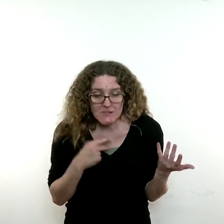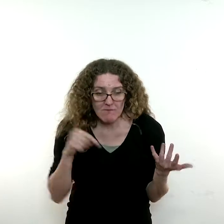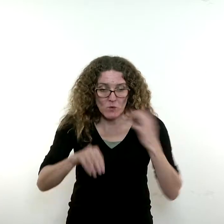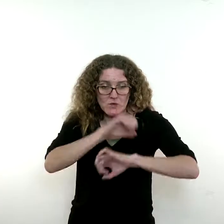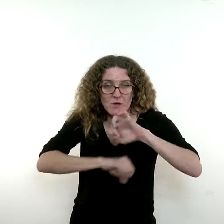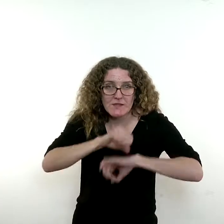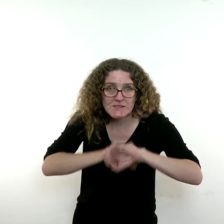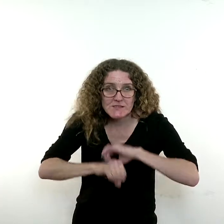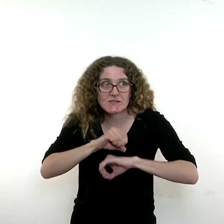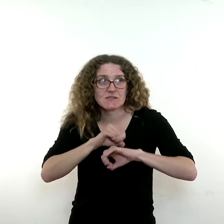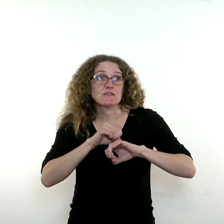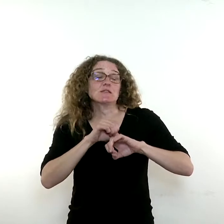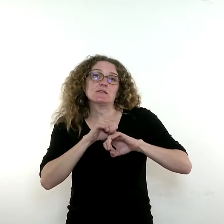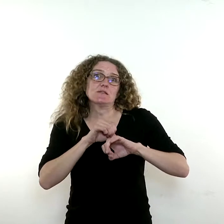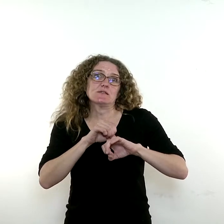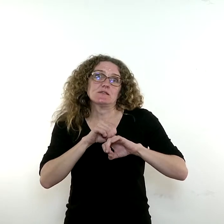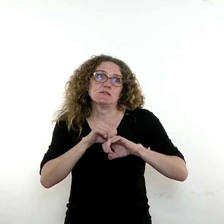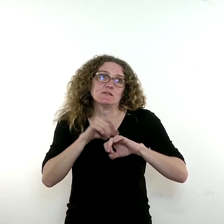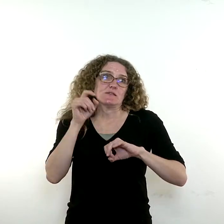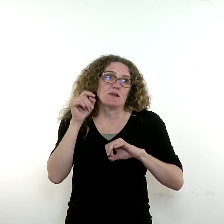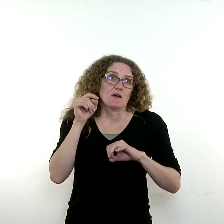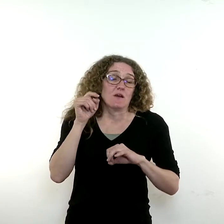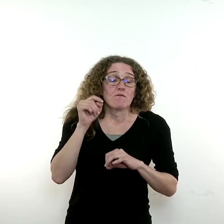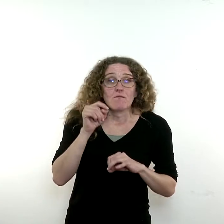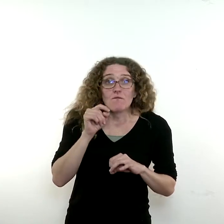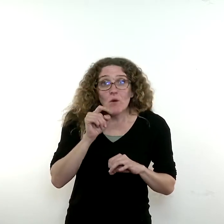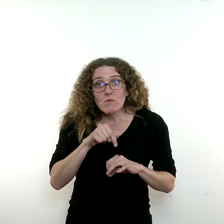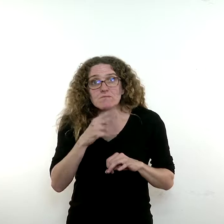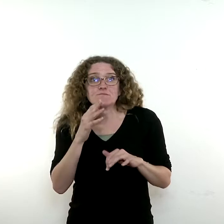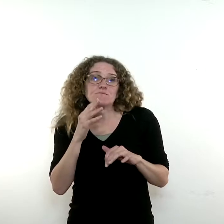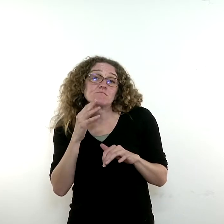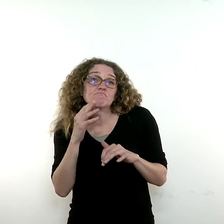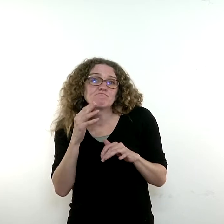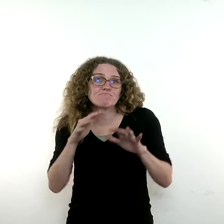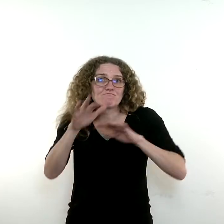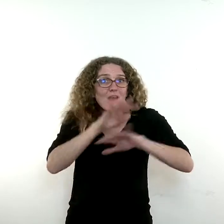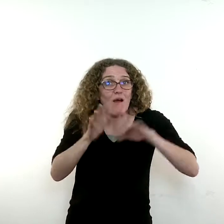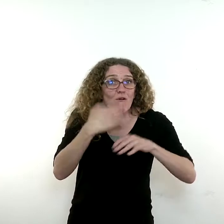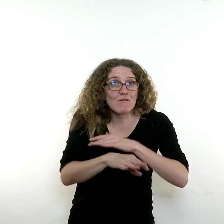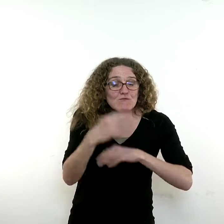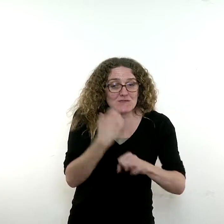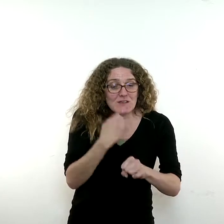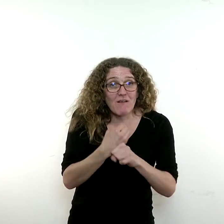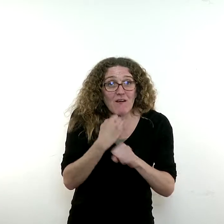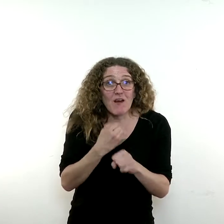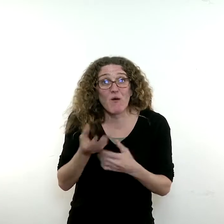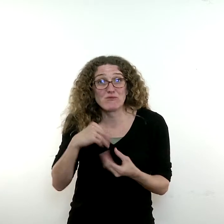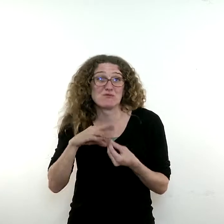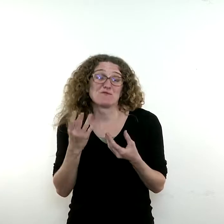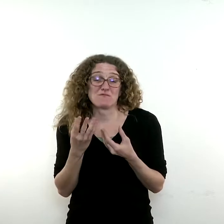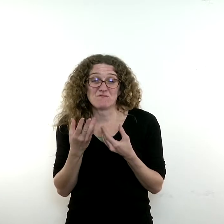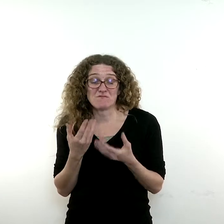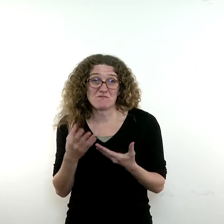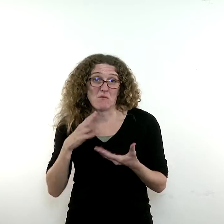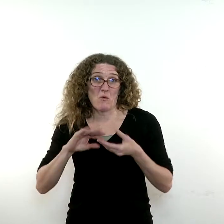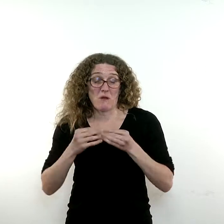s'organiser au regard de leur temps de travail, pour la qualité du service qui est attendu pour les enfants. Donc c'est une situation qui n'est